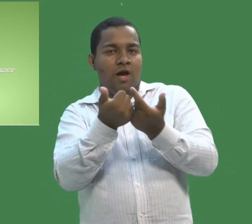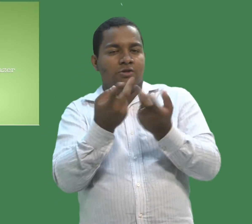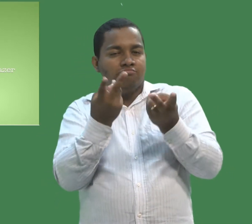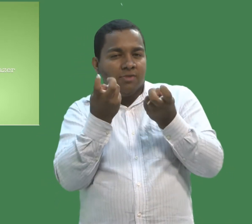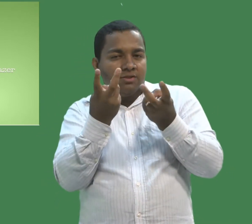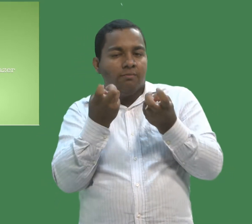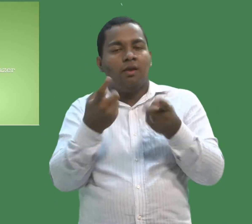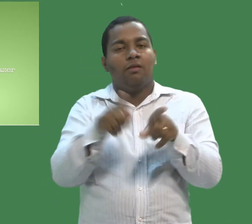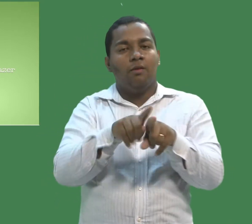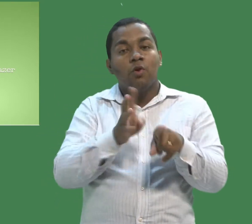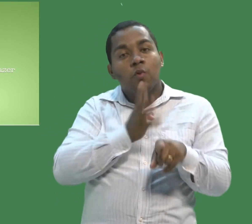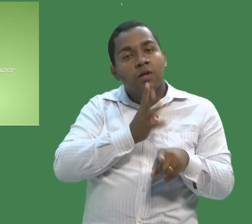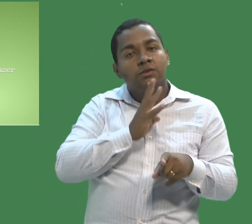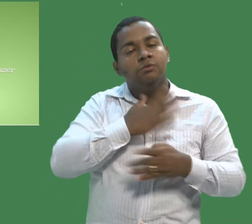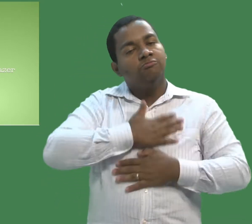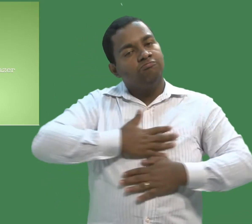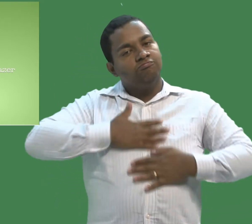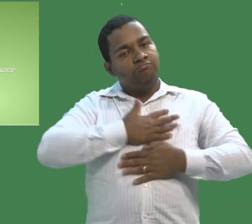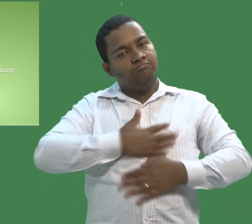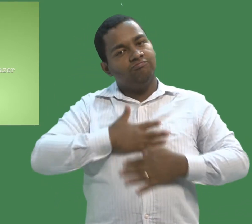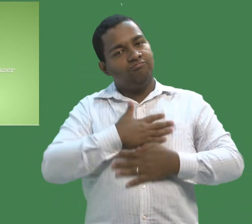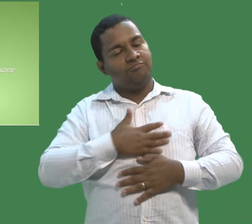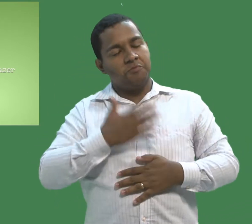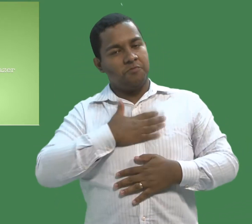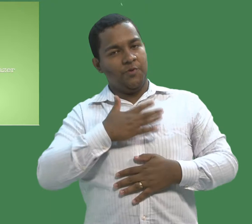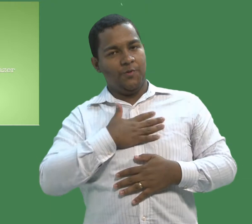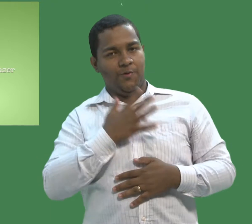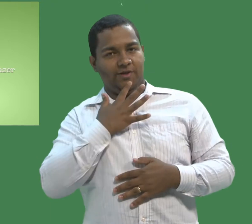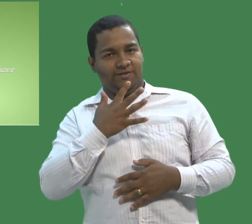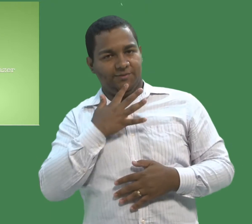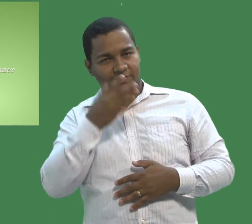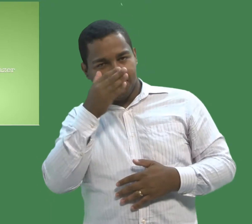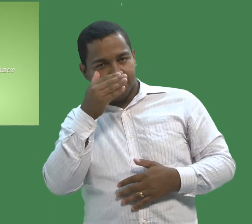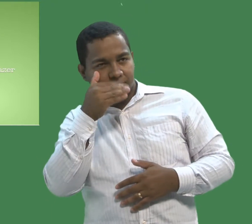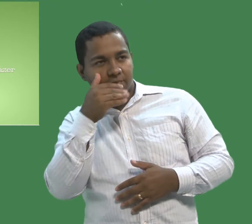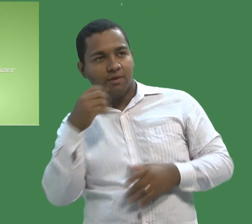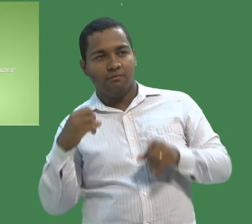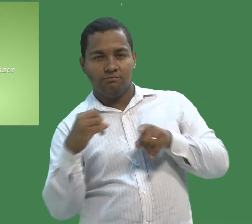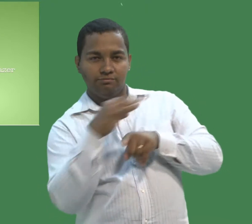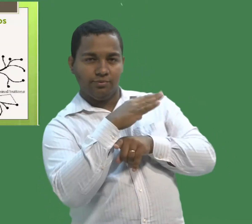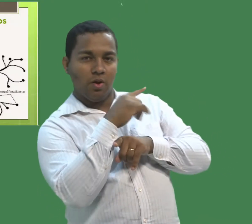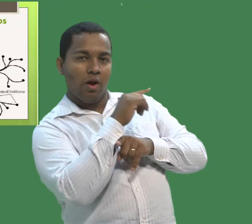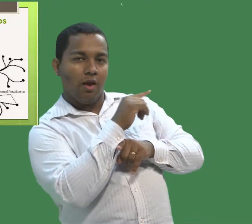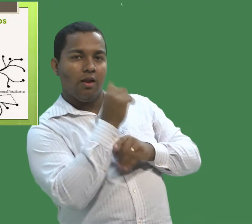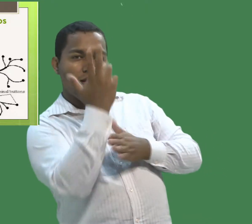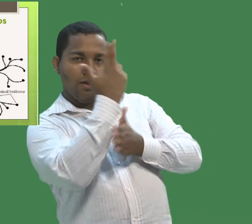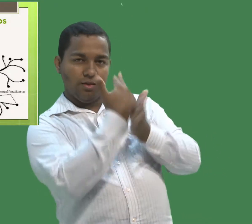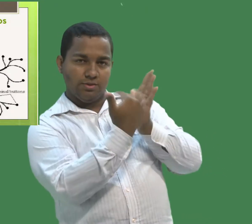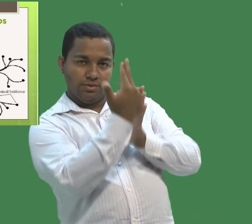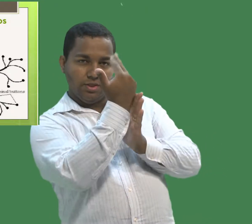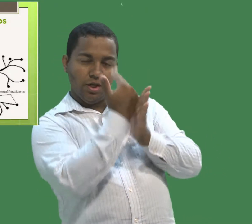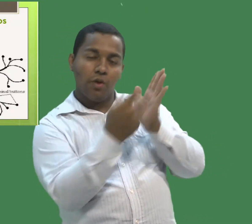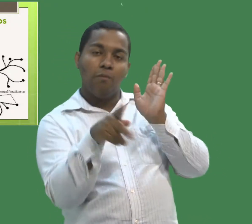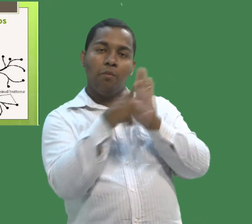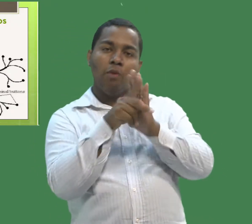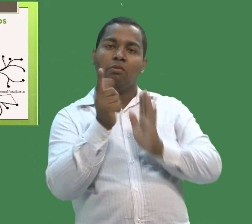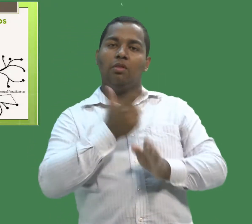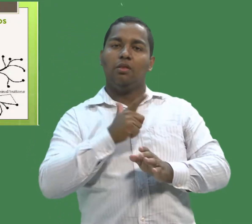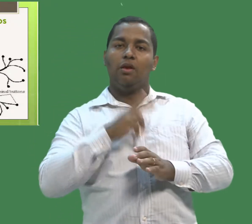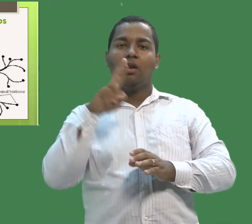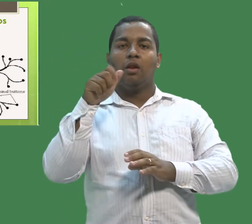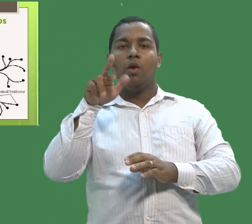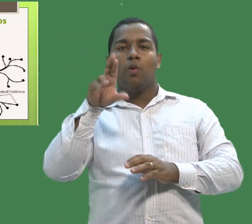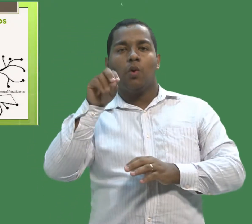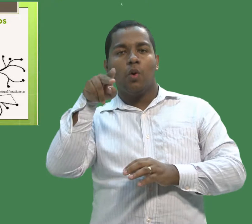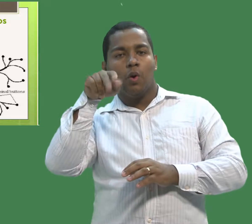né? Qualidade e vontade de ver, de conhecer e satisfazer sua curiosidade. Temos nesse desenho um esquema